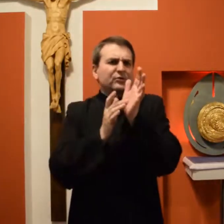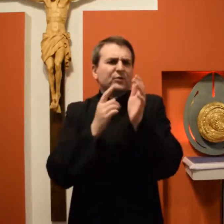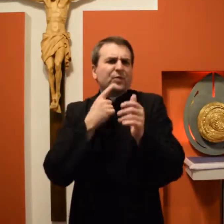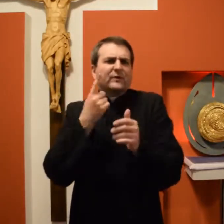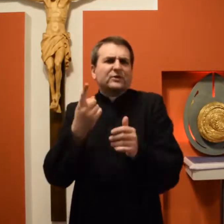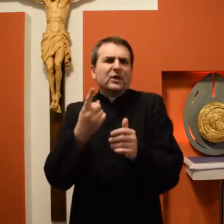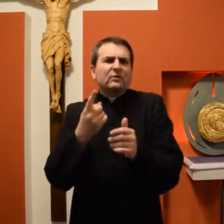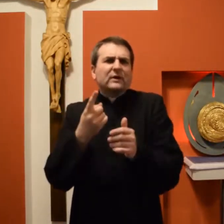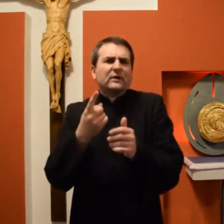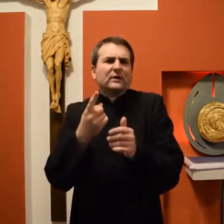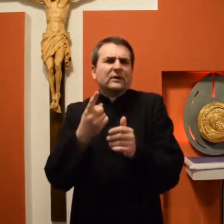Jezus powiedział,